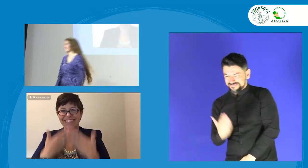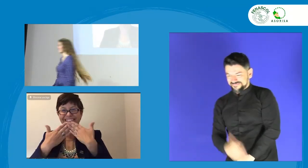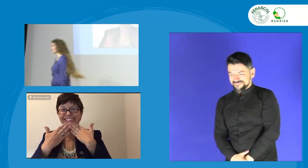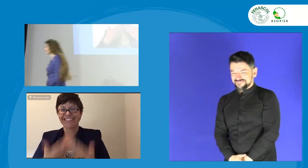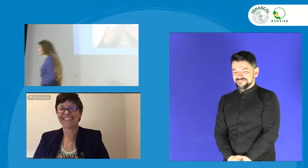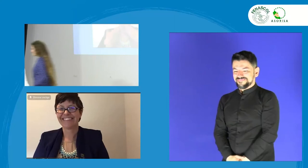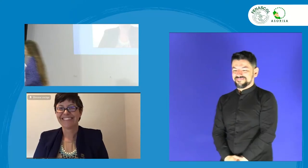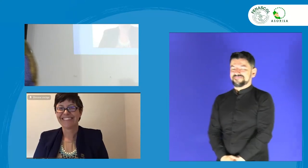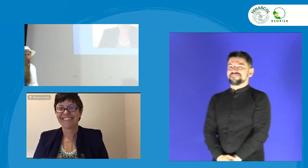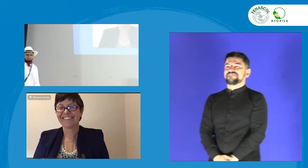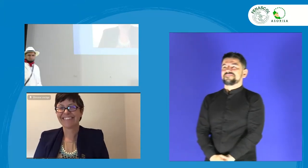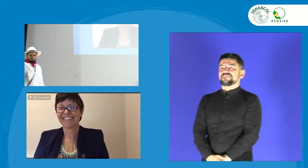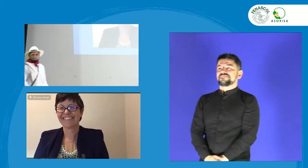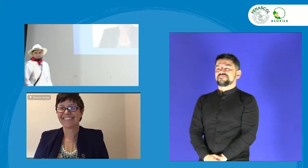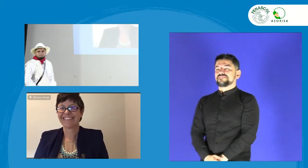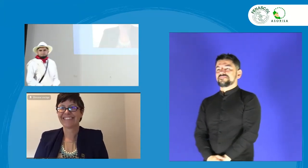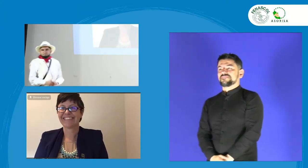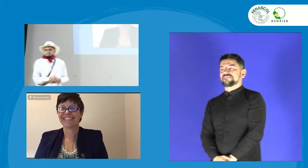Muchísimas gracias.